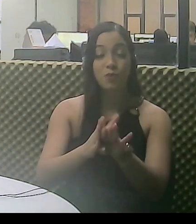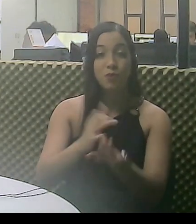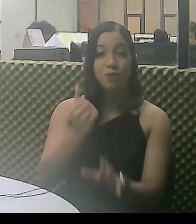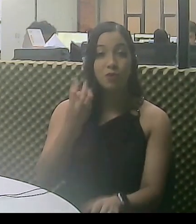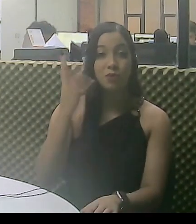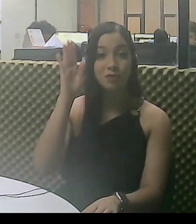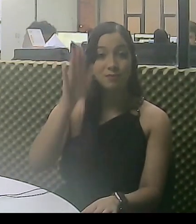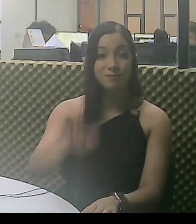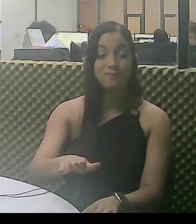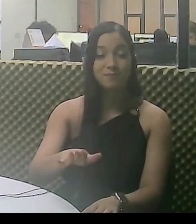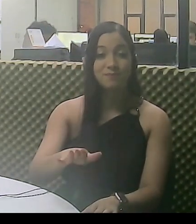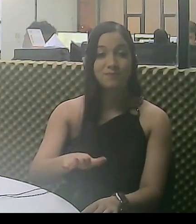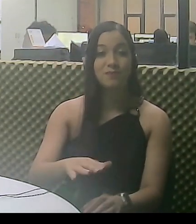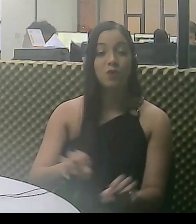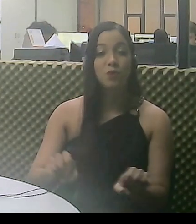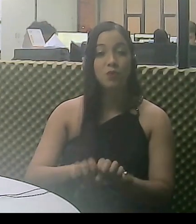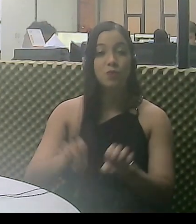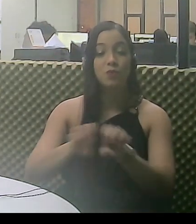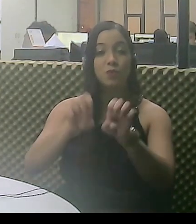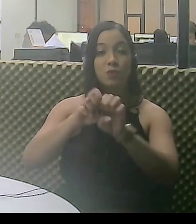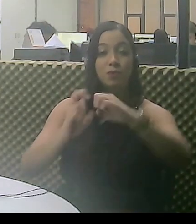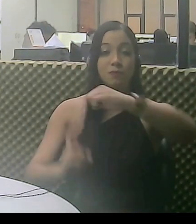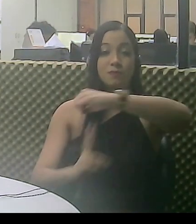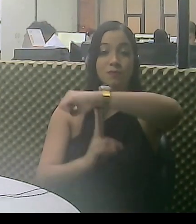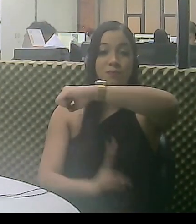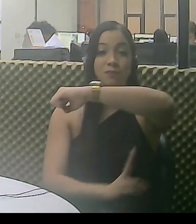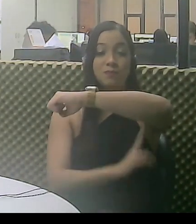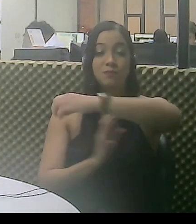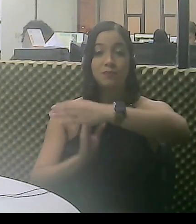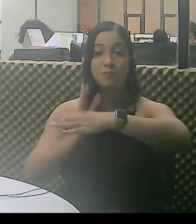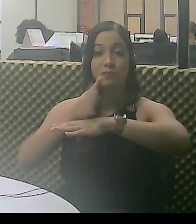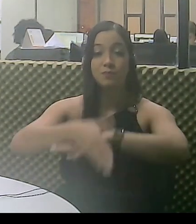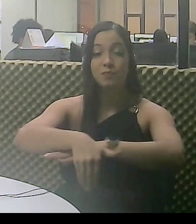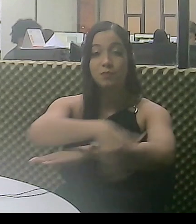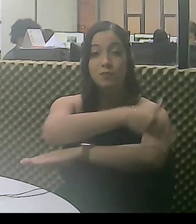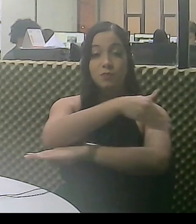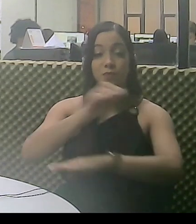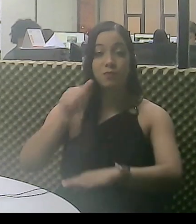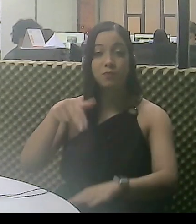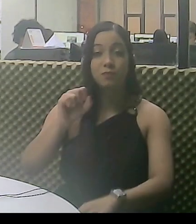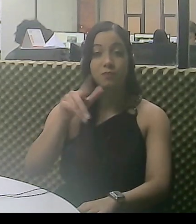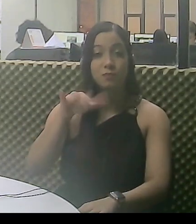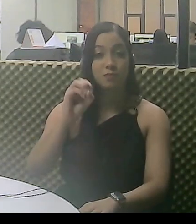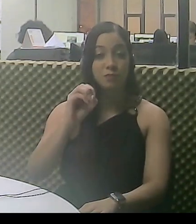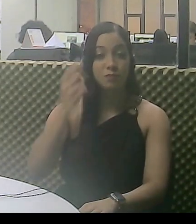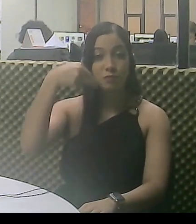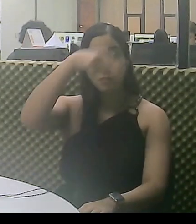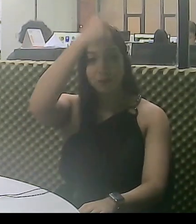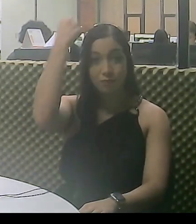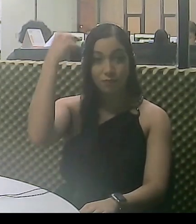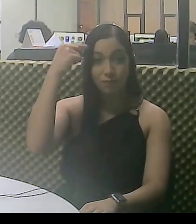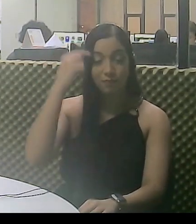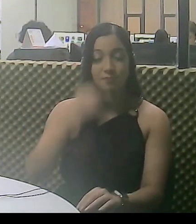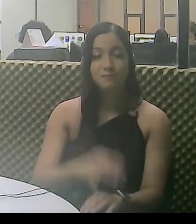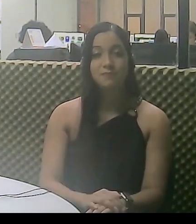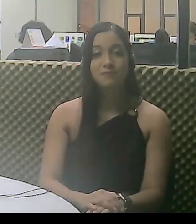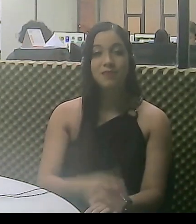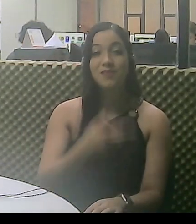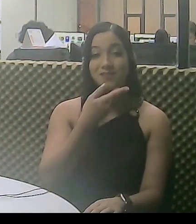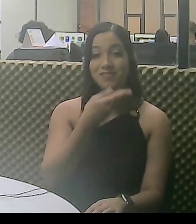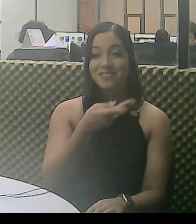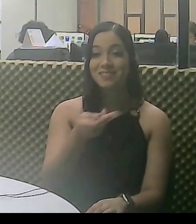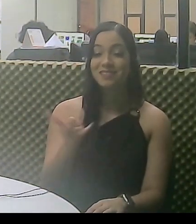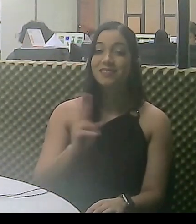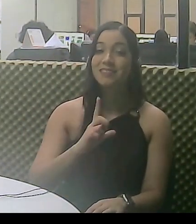da tarde. A estrutura é montada sobre a ponte, com acesso mais próximo pela entrada da Avenida Anselmo Alves dos Santos. Os